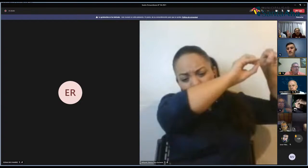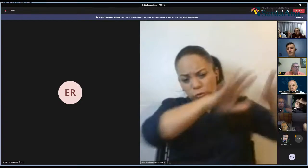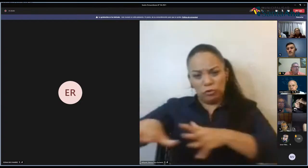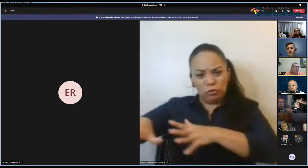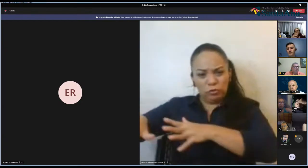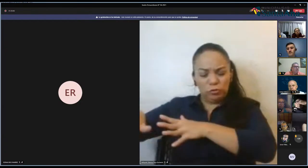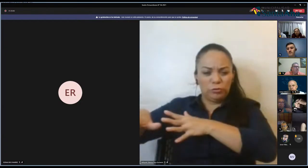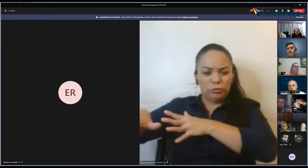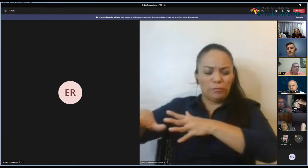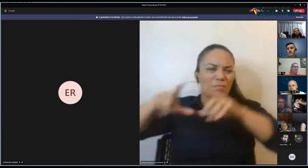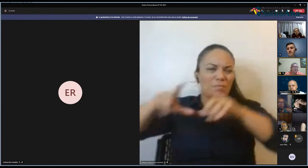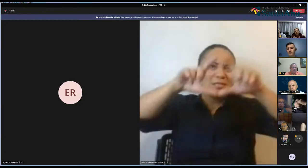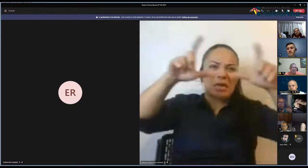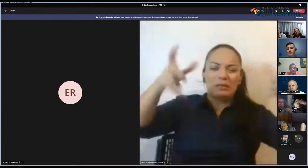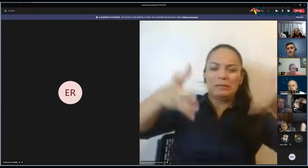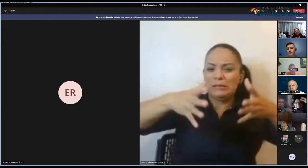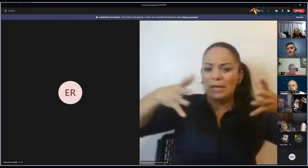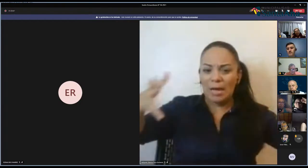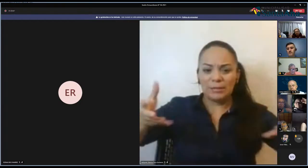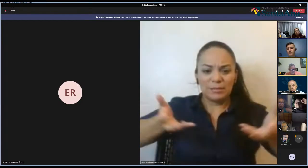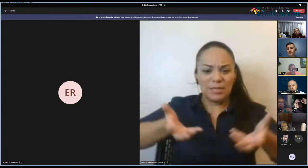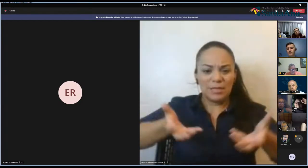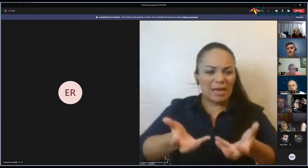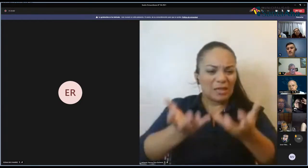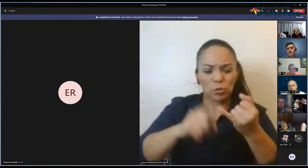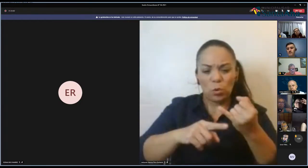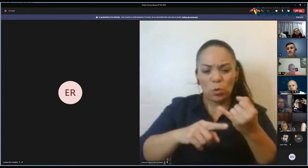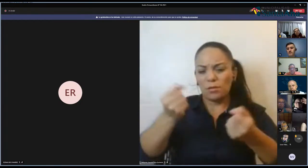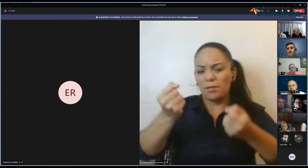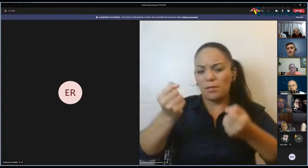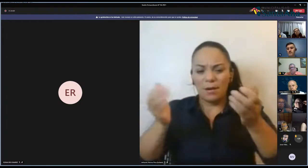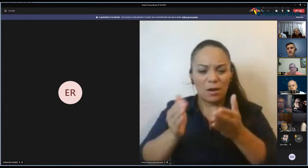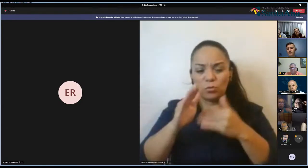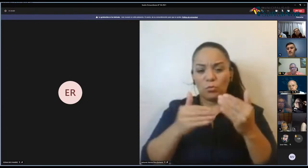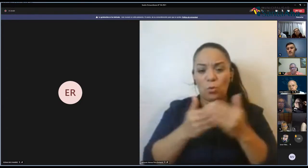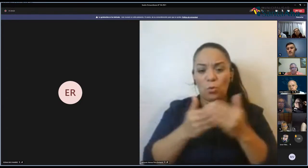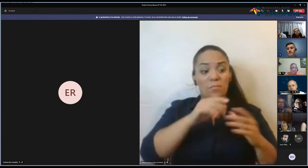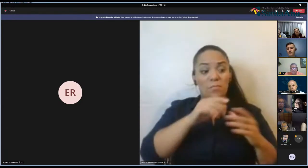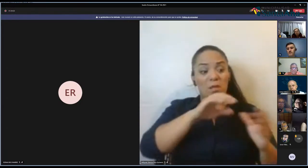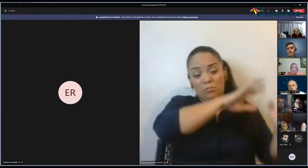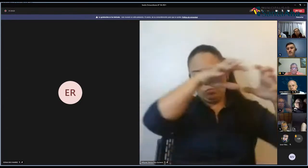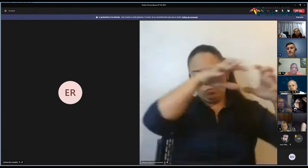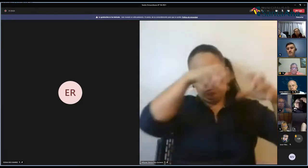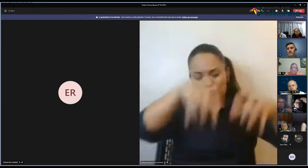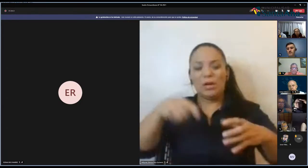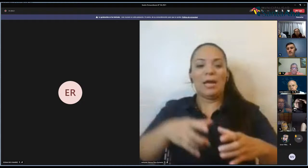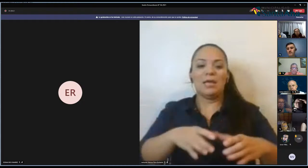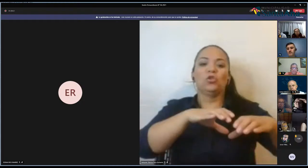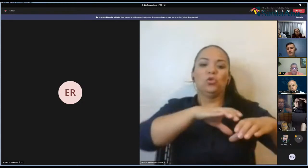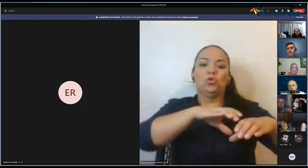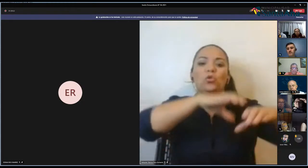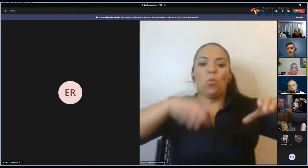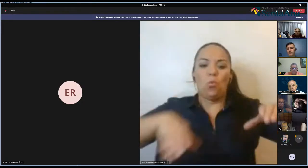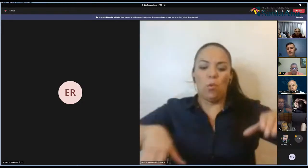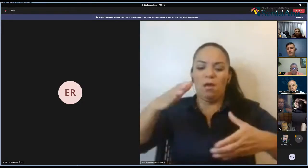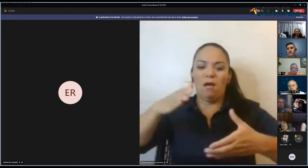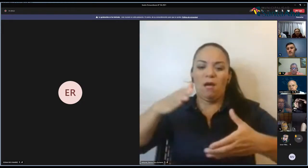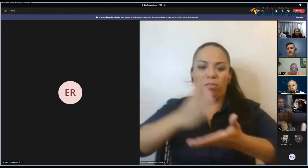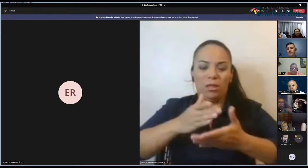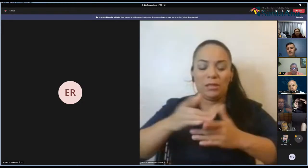tractor de todo tamaño se pegaron en la tubería que yo tenía y eso fue lo que provocó un desastre